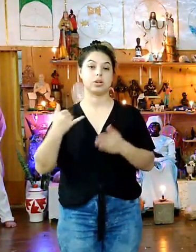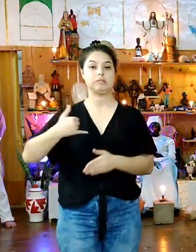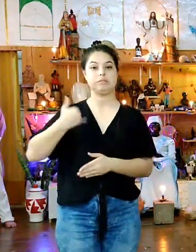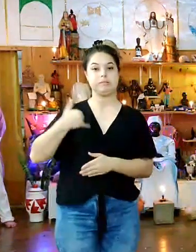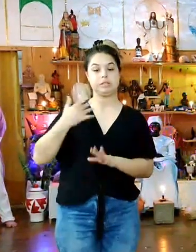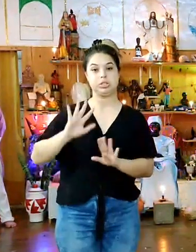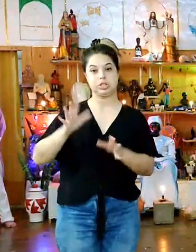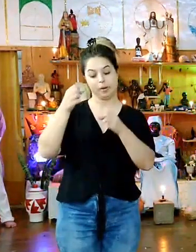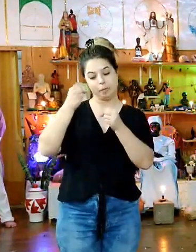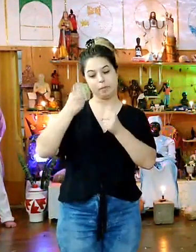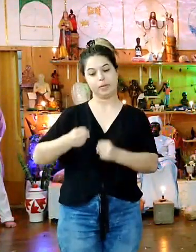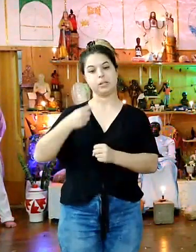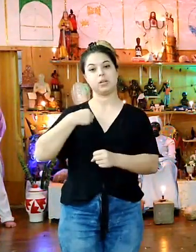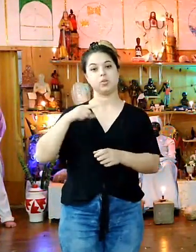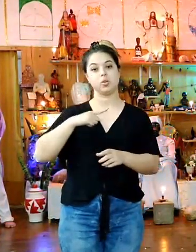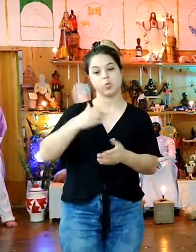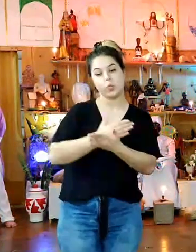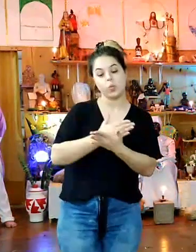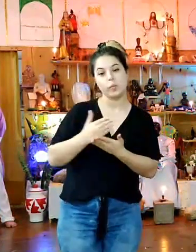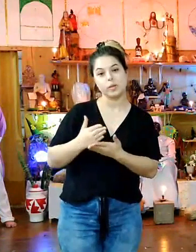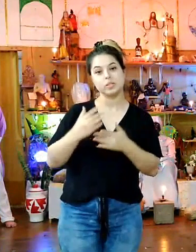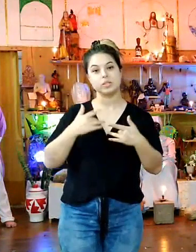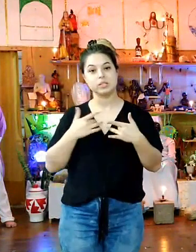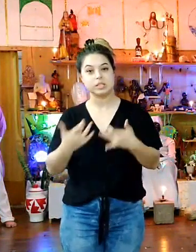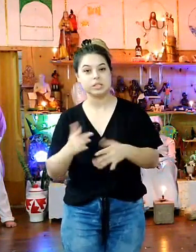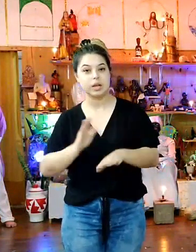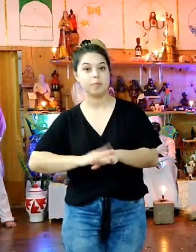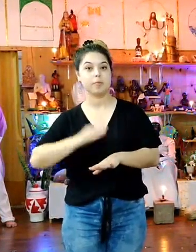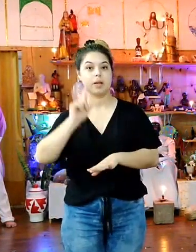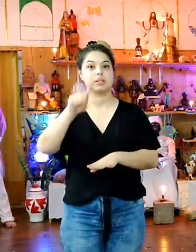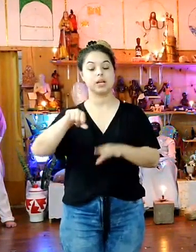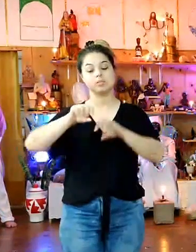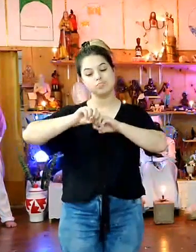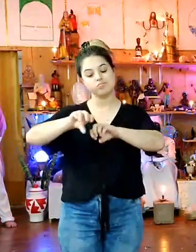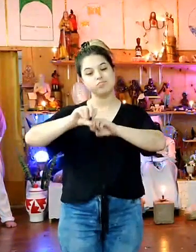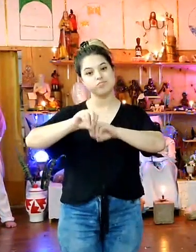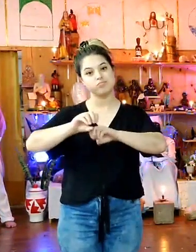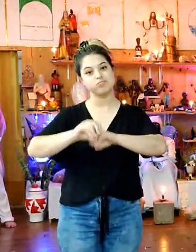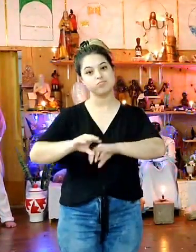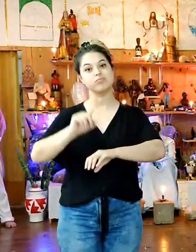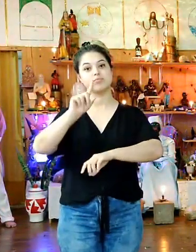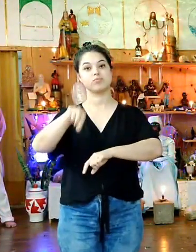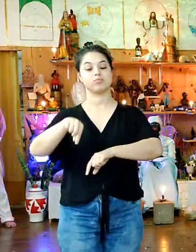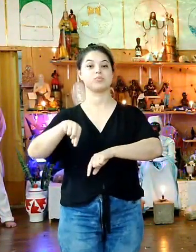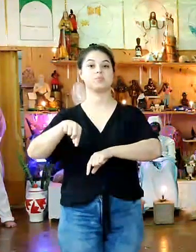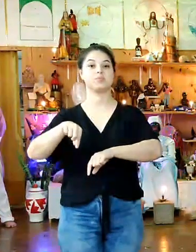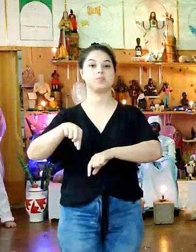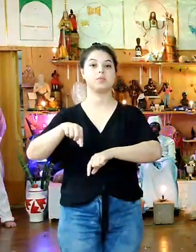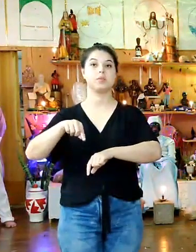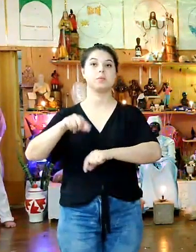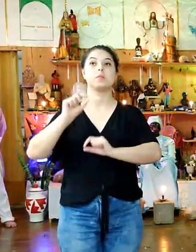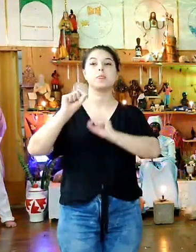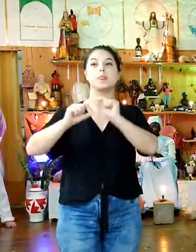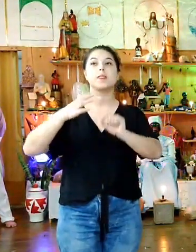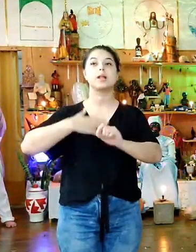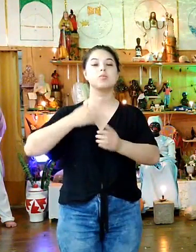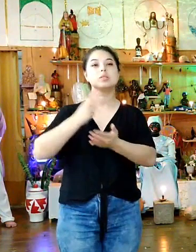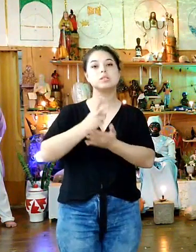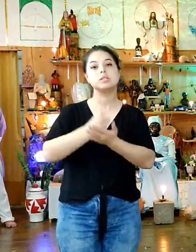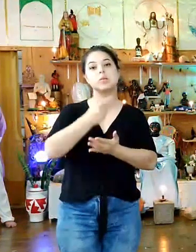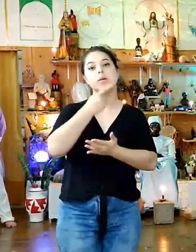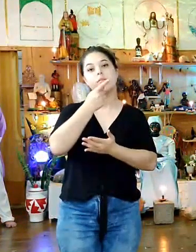já pesa, eu estou começando a me dedicar sempre mais a orientar retiros espirituais. E uma das coisas que eu